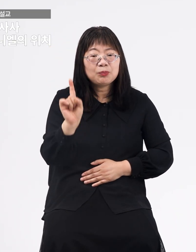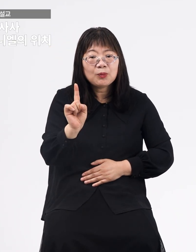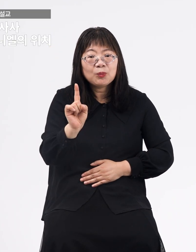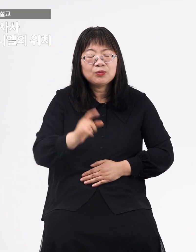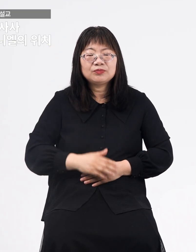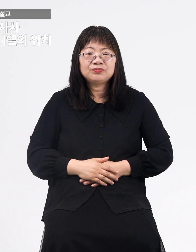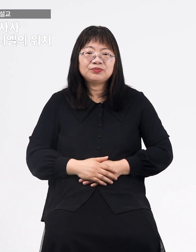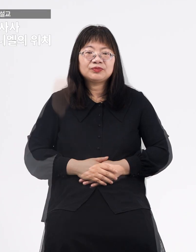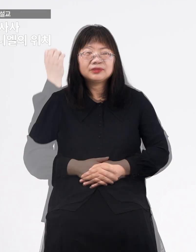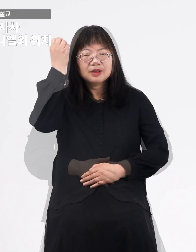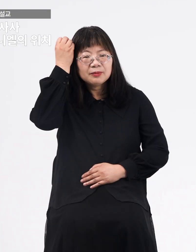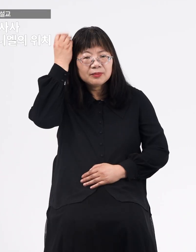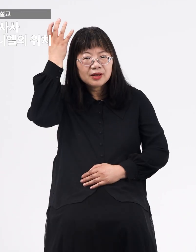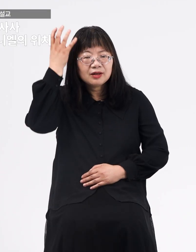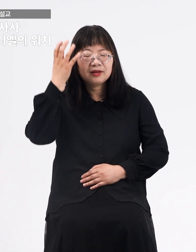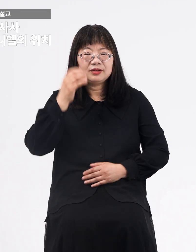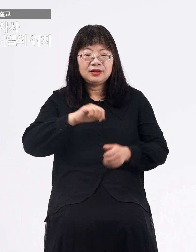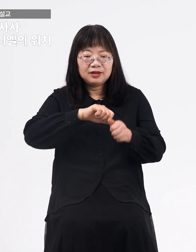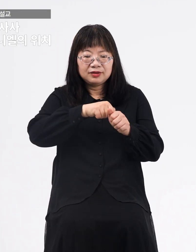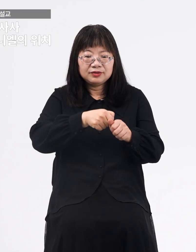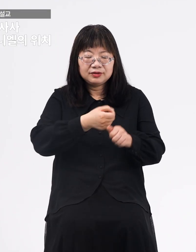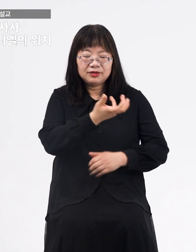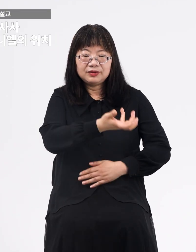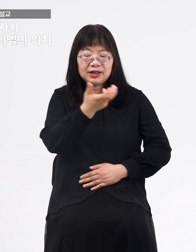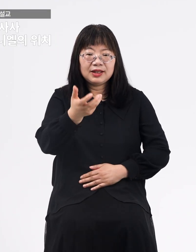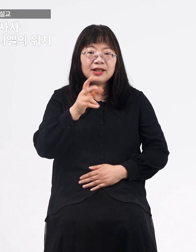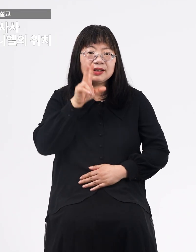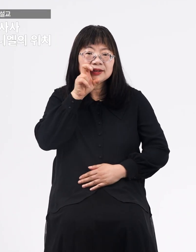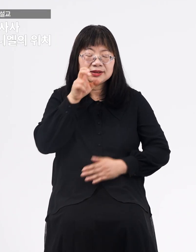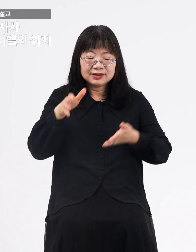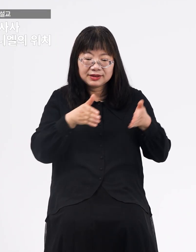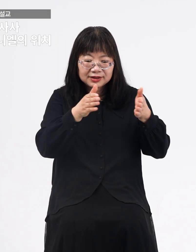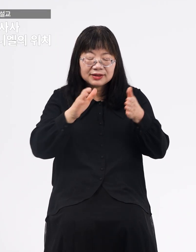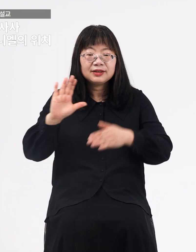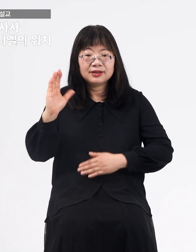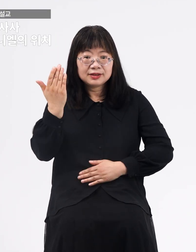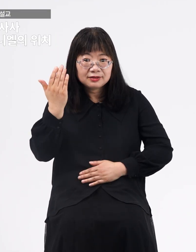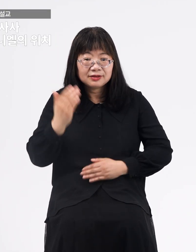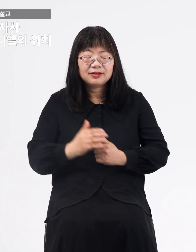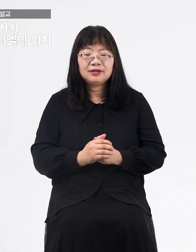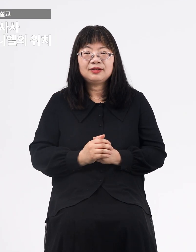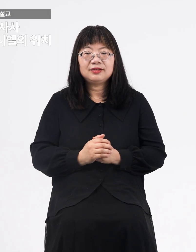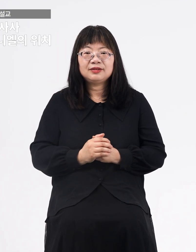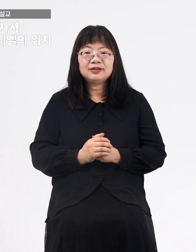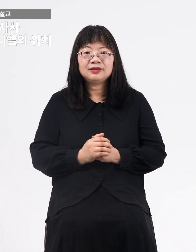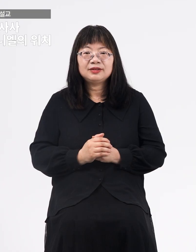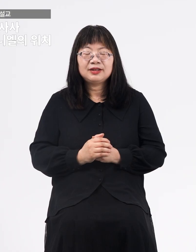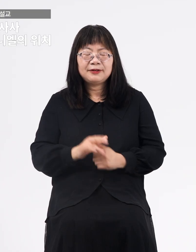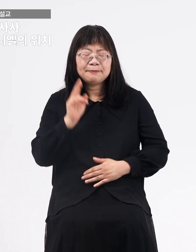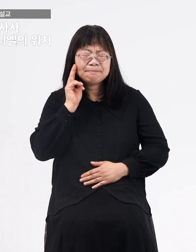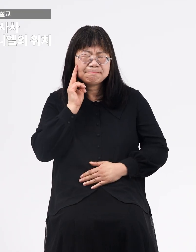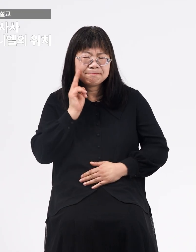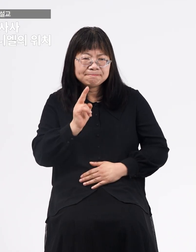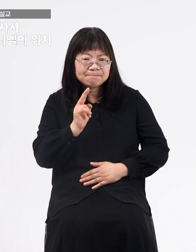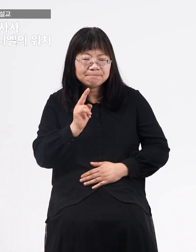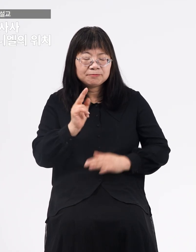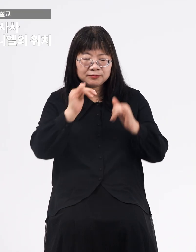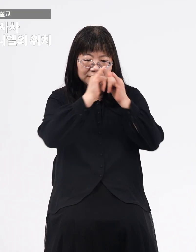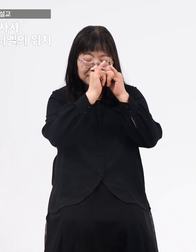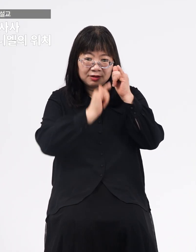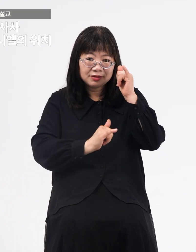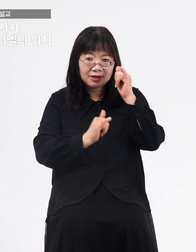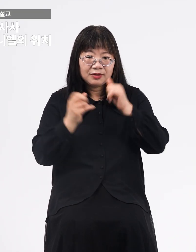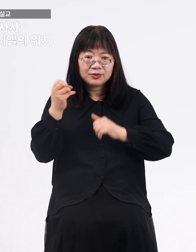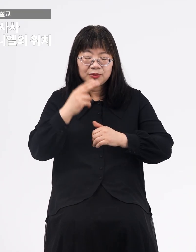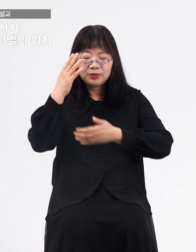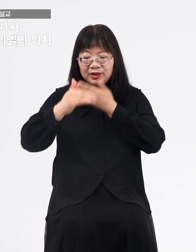망각은 유배의 지름길이 된다. 그러니까 그 참혹한 역사